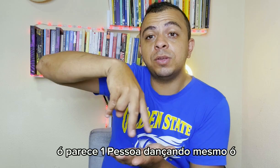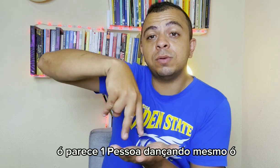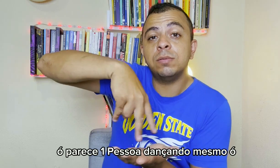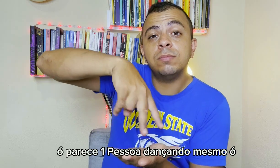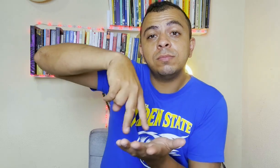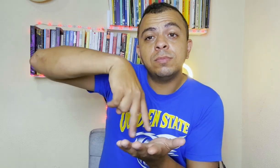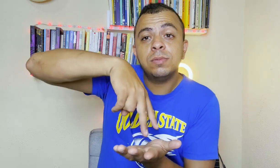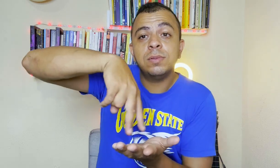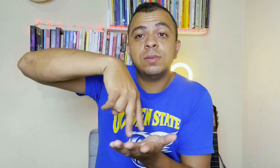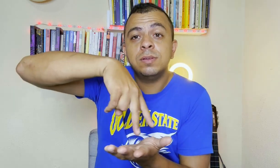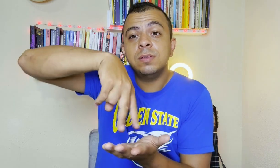ó.